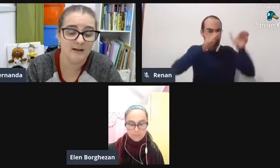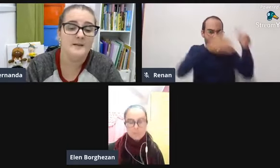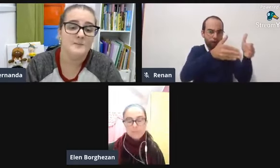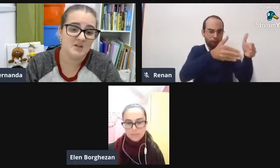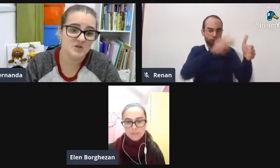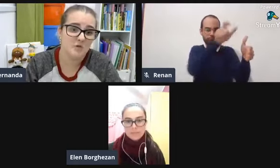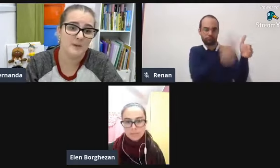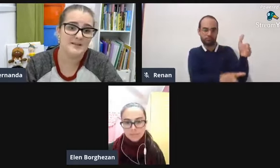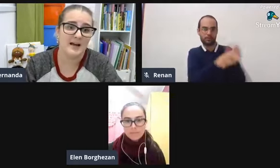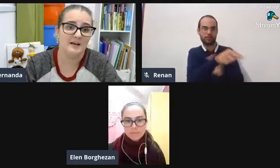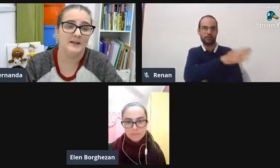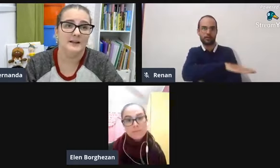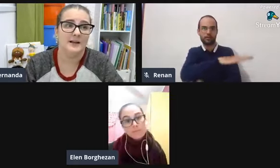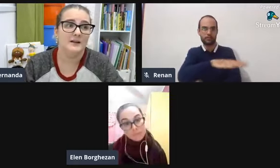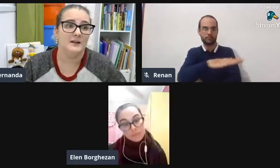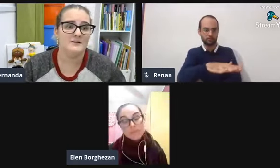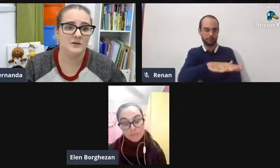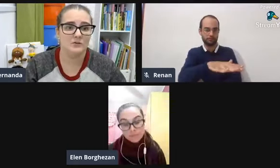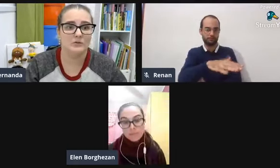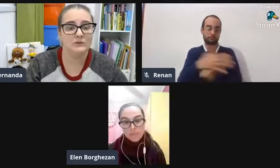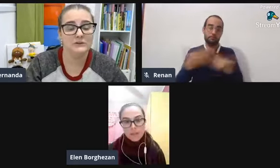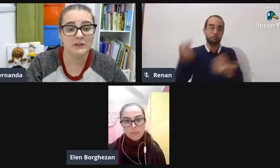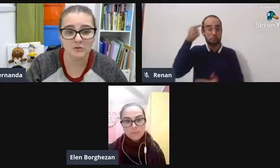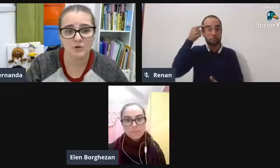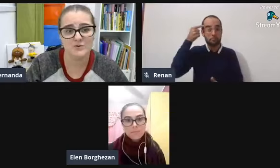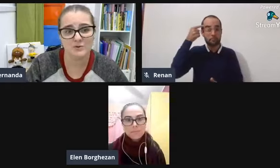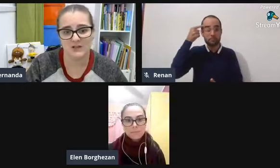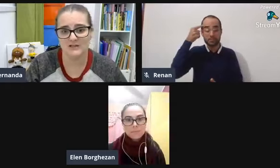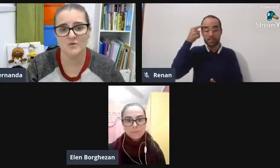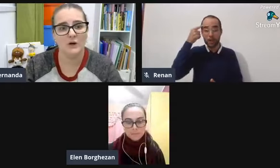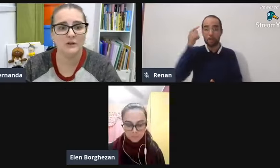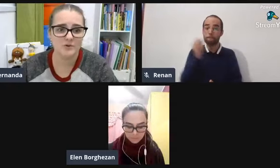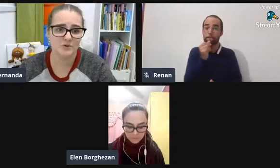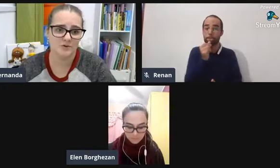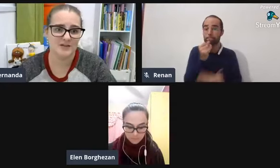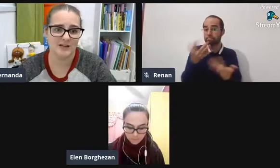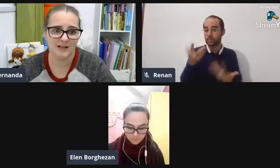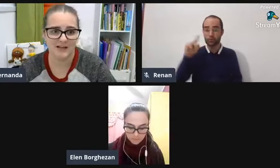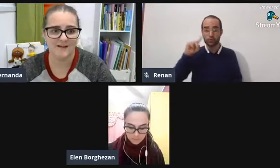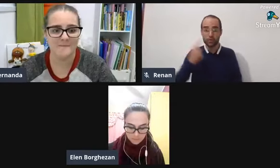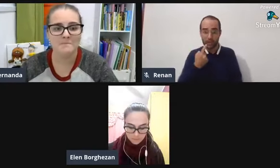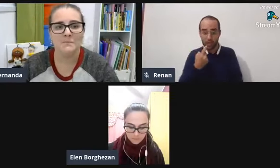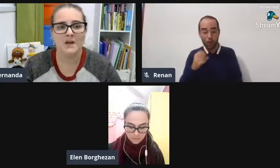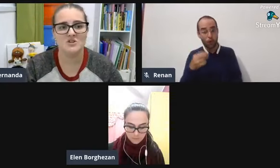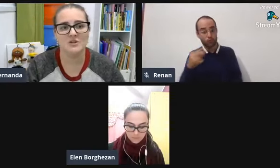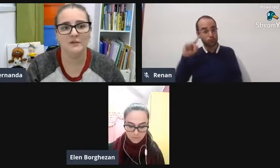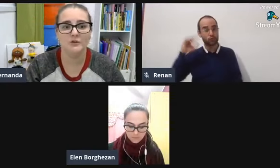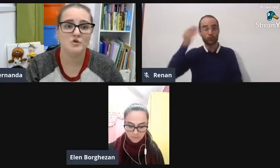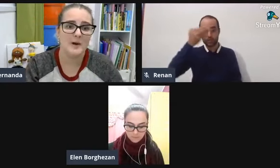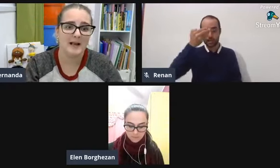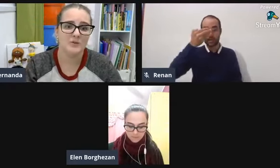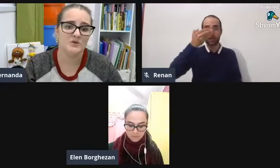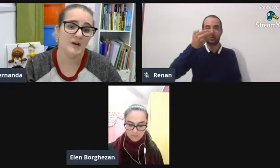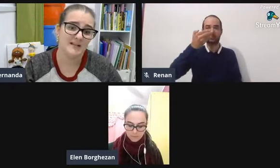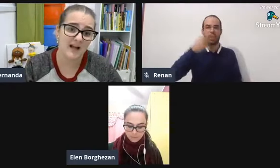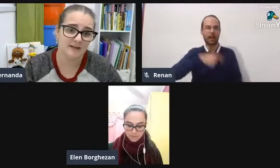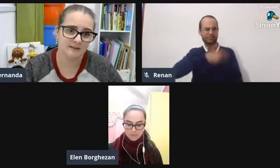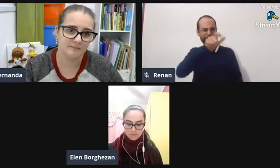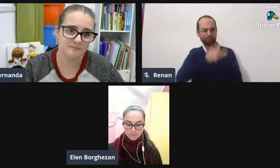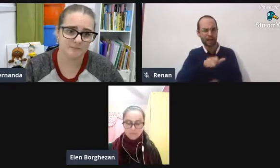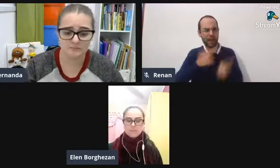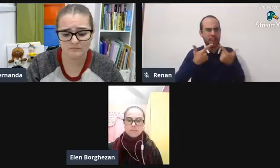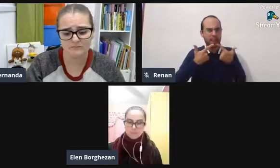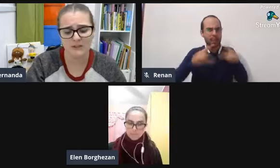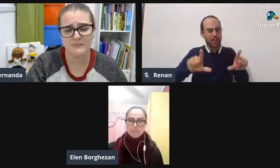criança, né? Se a gente for pensar na criança tanto com surdez quanto surdo-cegueira, a gente está falando de uma língua